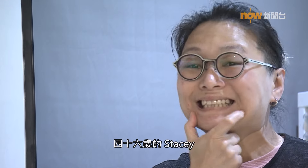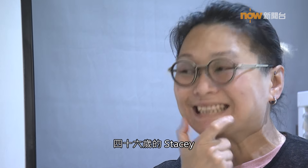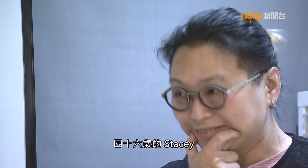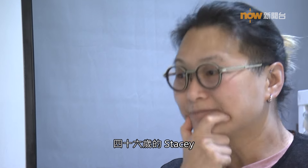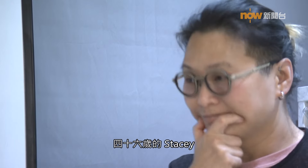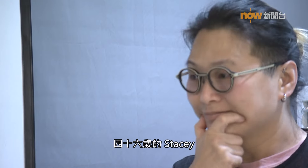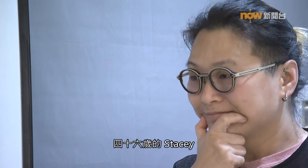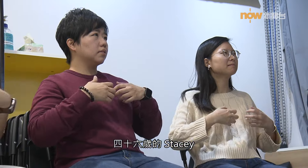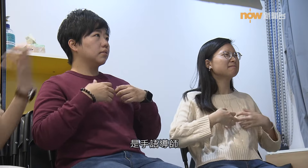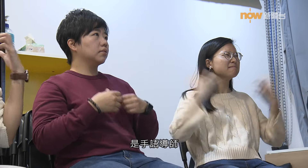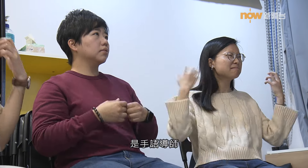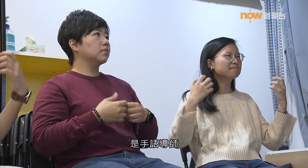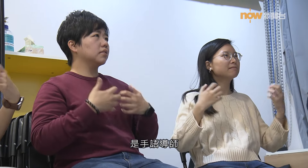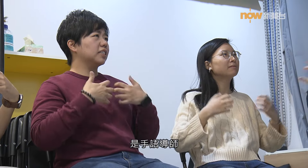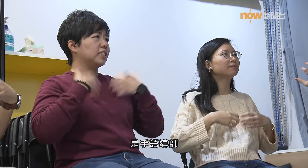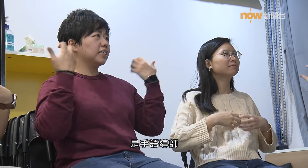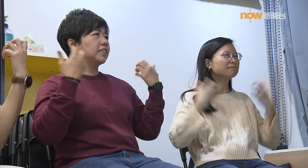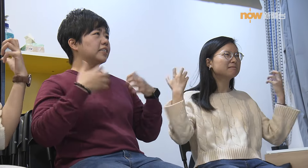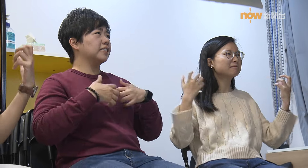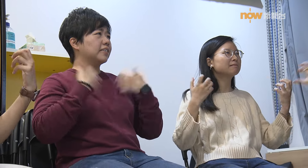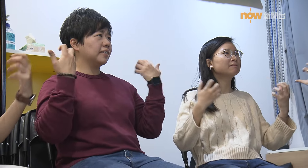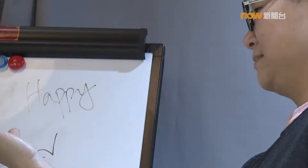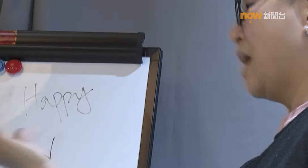46岁的 Stacy 是手语导师，